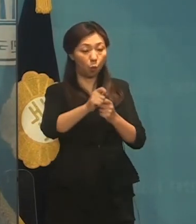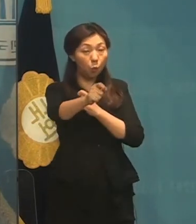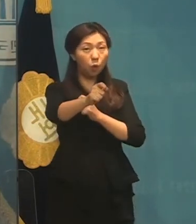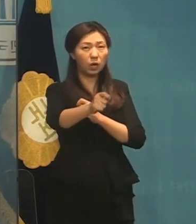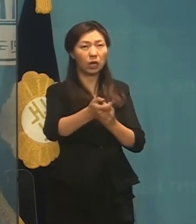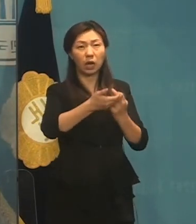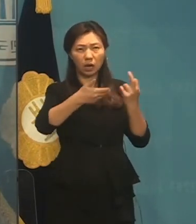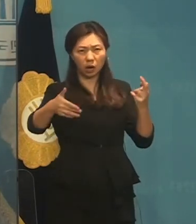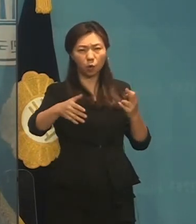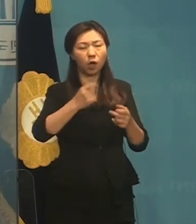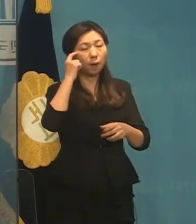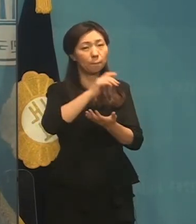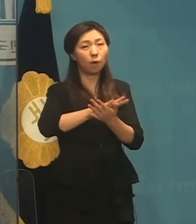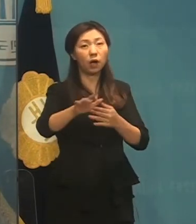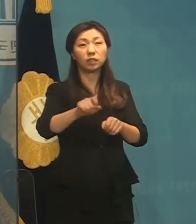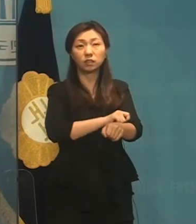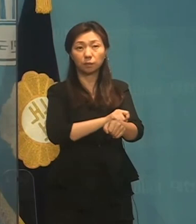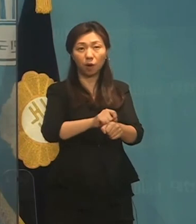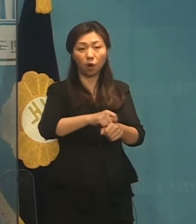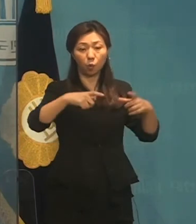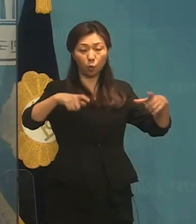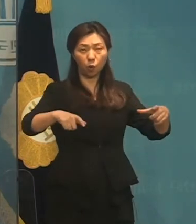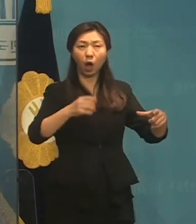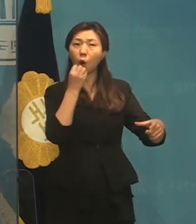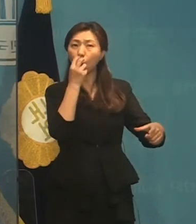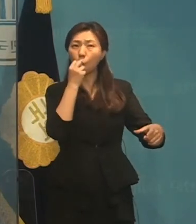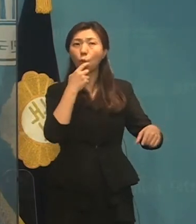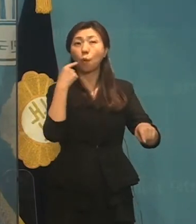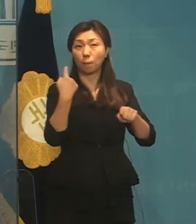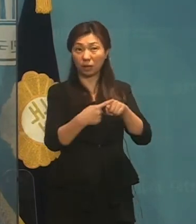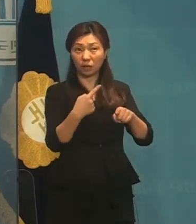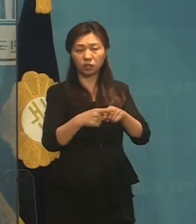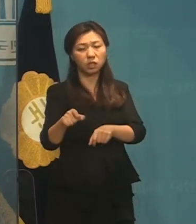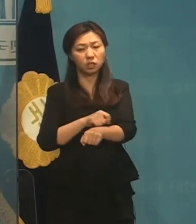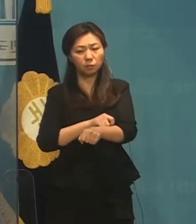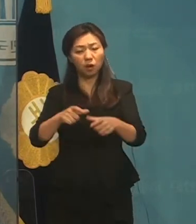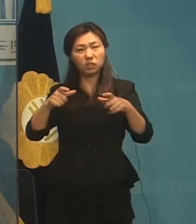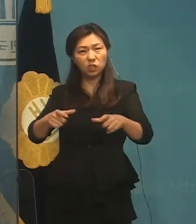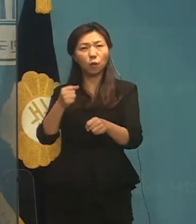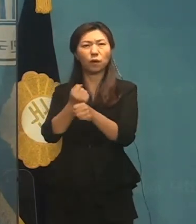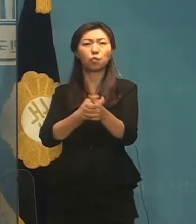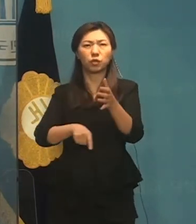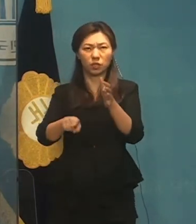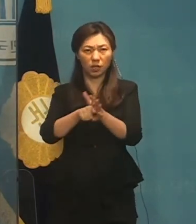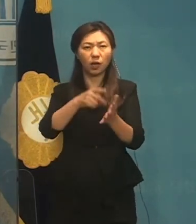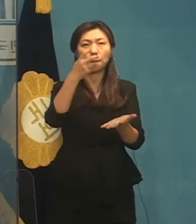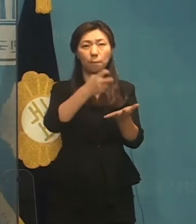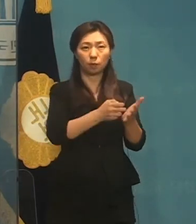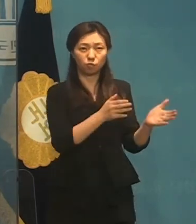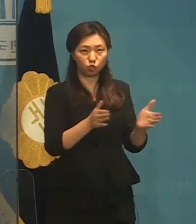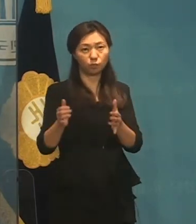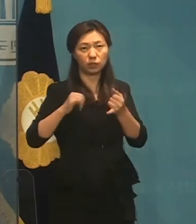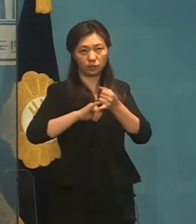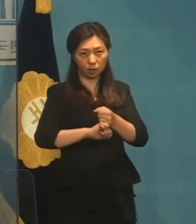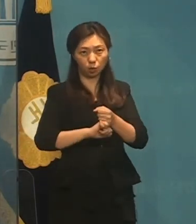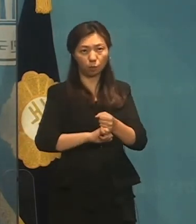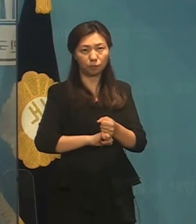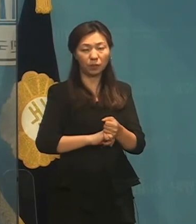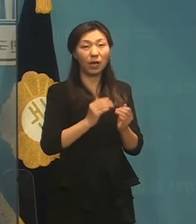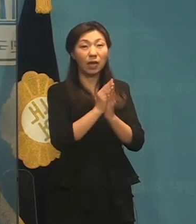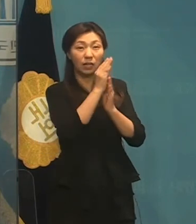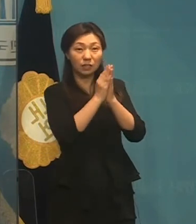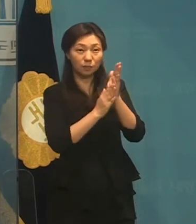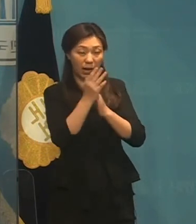장기적으로는 강원평화특별자치도가 홍콩과 같은 특구가 될 수 있도록 법적, 제도적 기반을 닦아놓겠습니다. 금강산